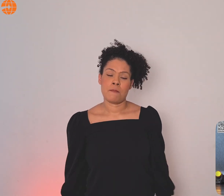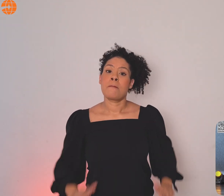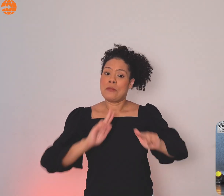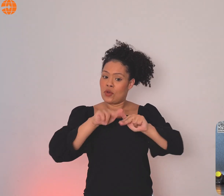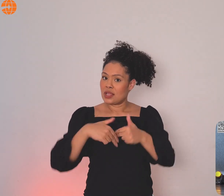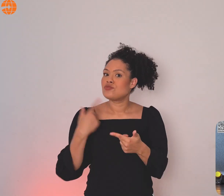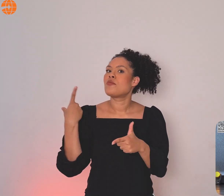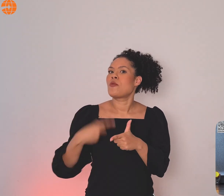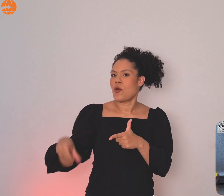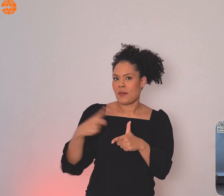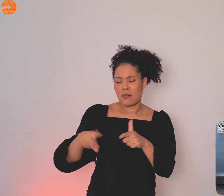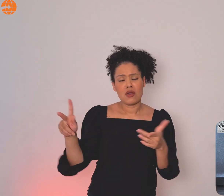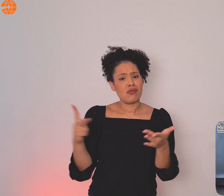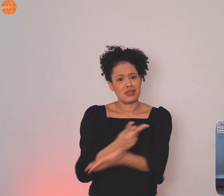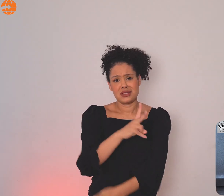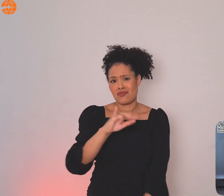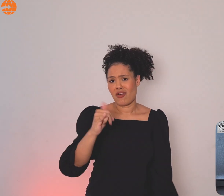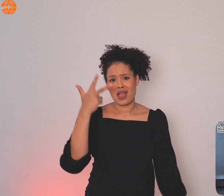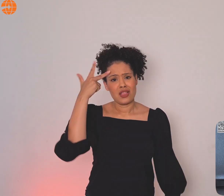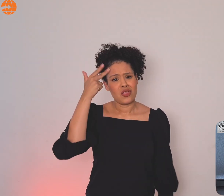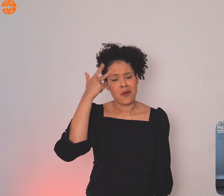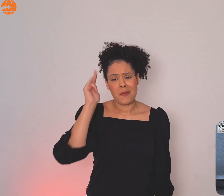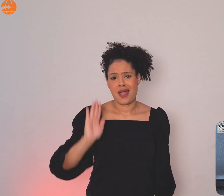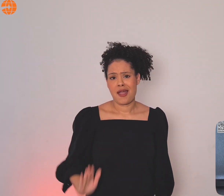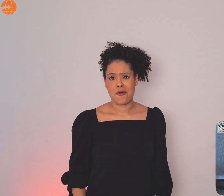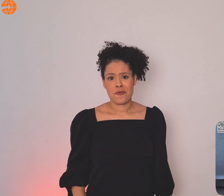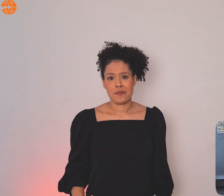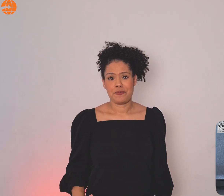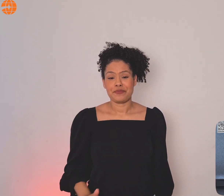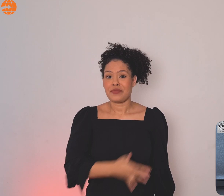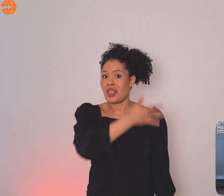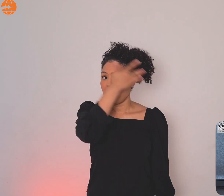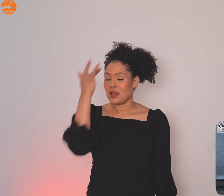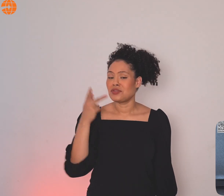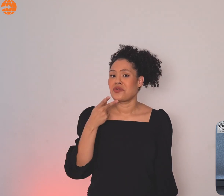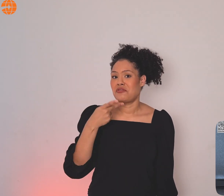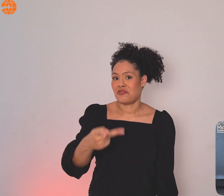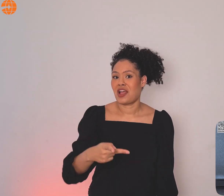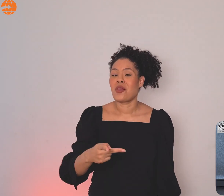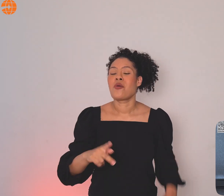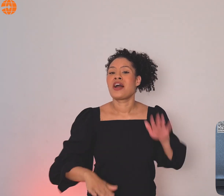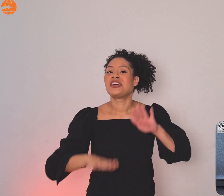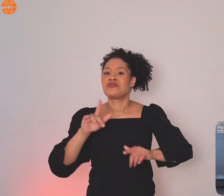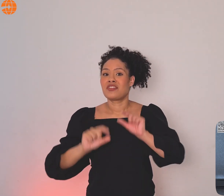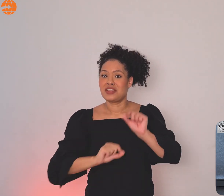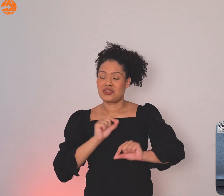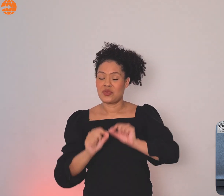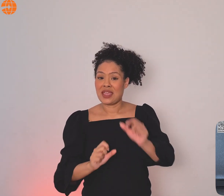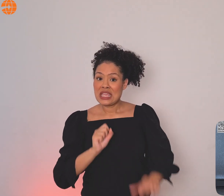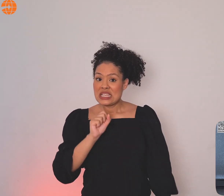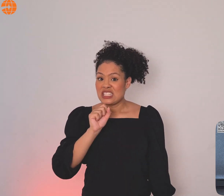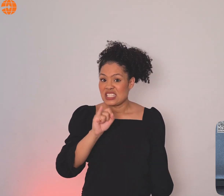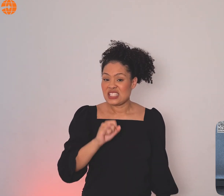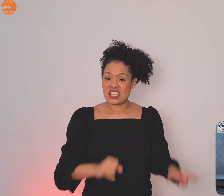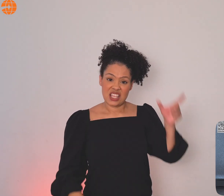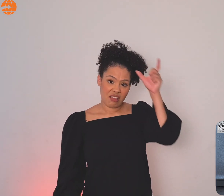Alguém disse: olha, se você não encontrou com o diabo hoje, provavelmente você está caminhando na mesma